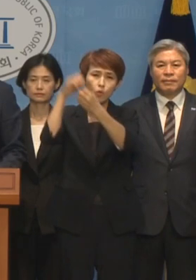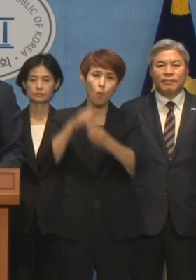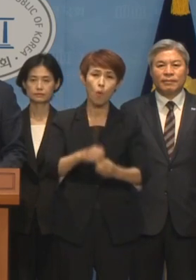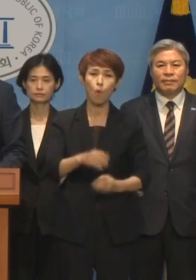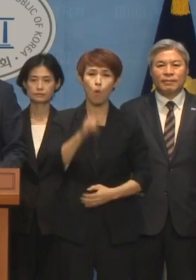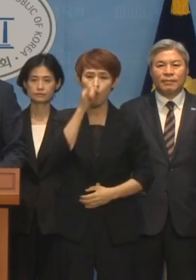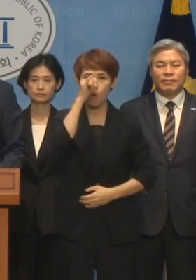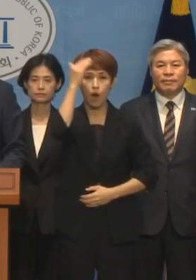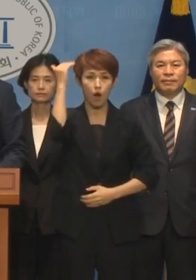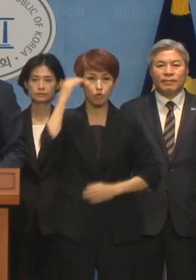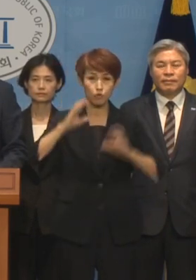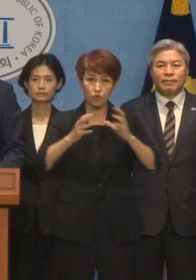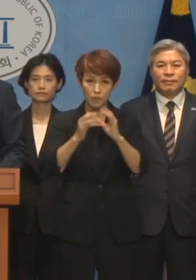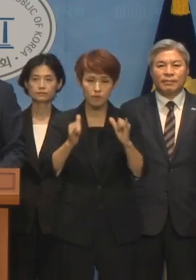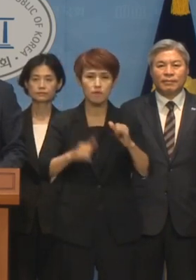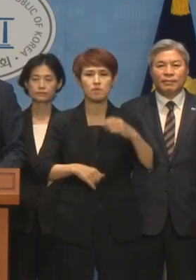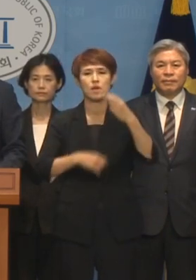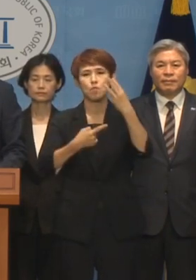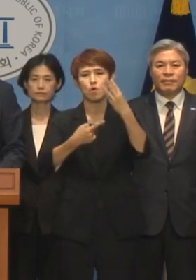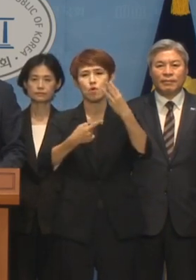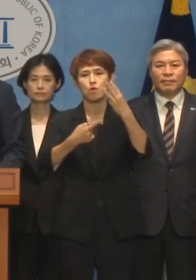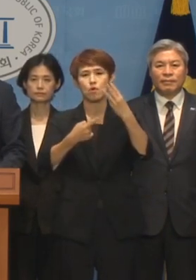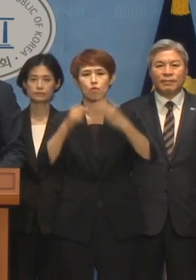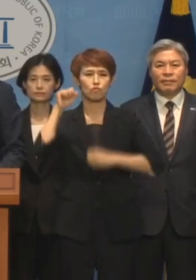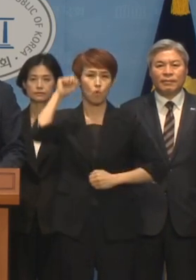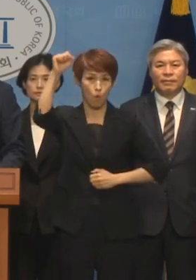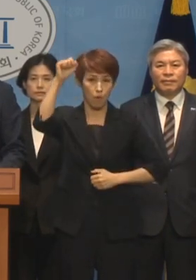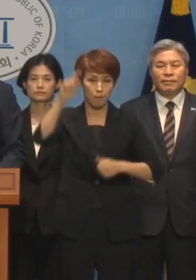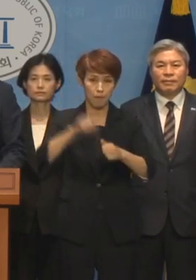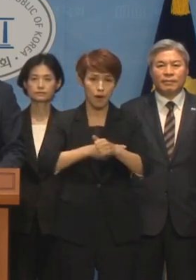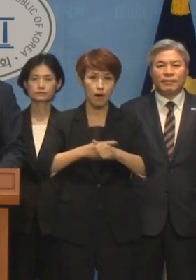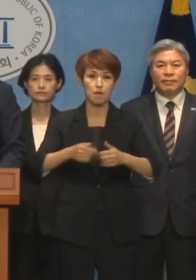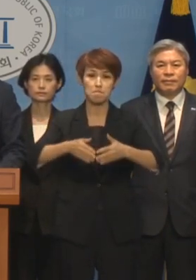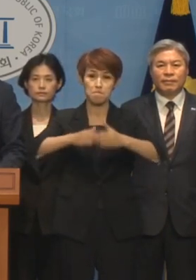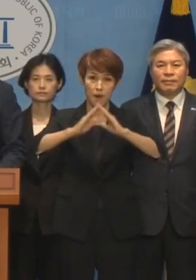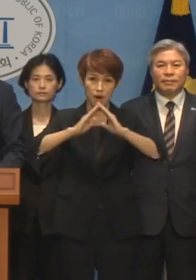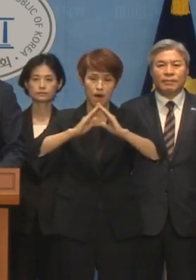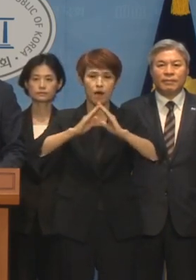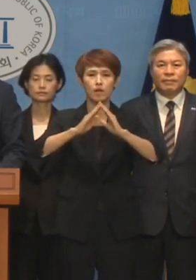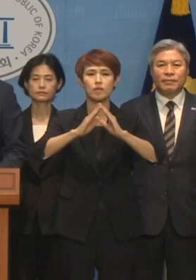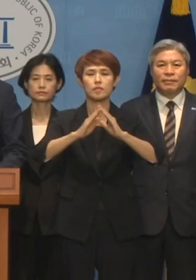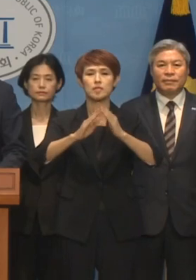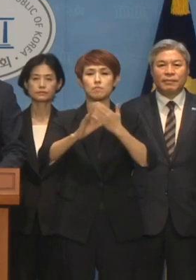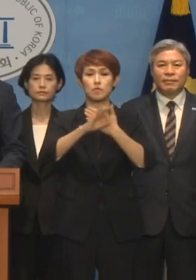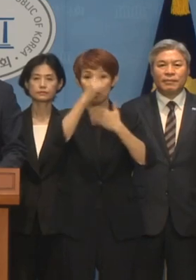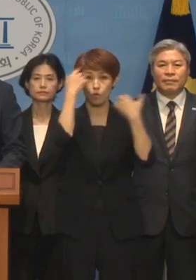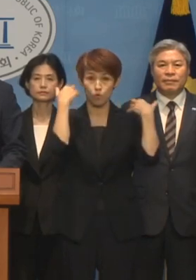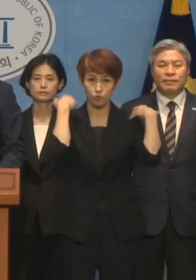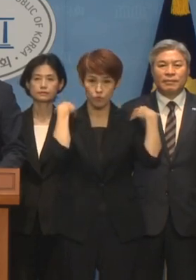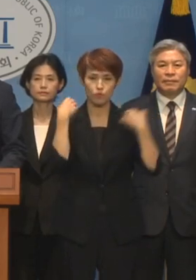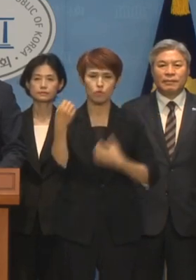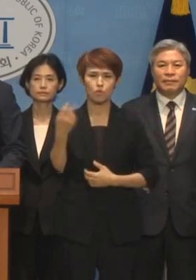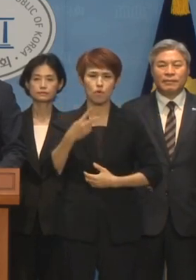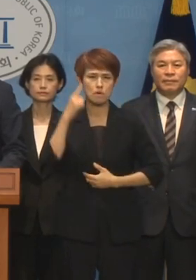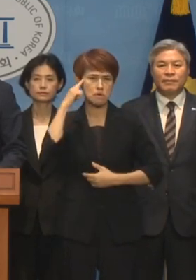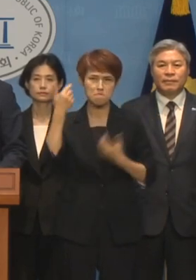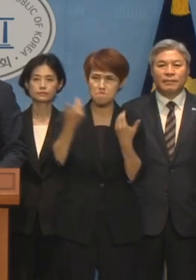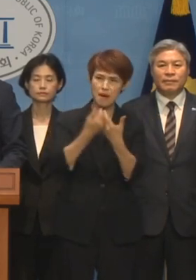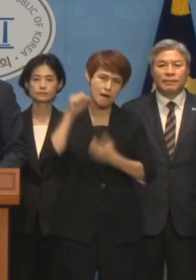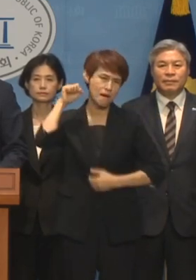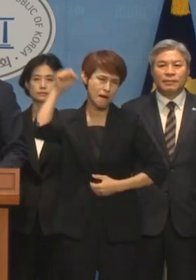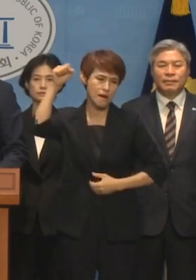대한국민은 3.1운동으로 건립된 대한민국 임시정부의 법통과 불의에 항거한 4.19